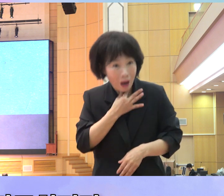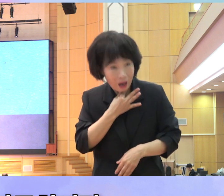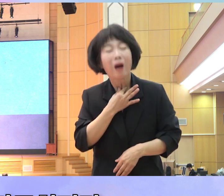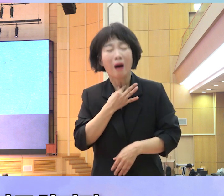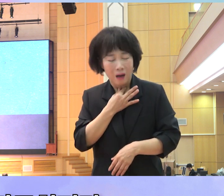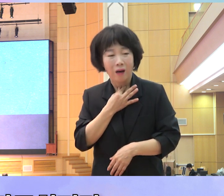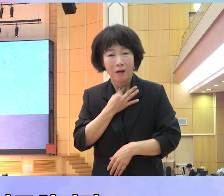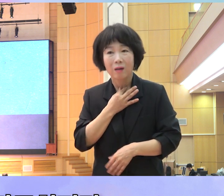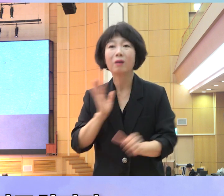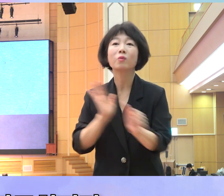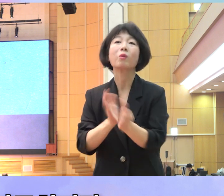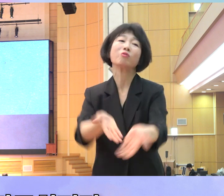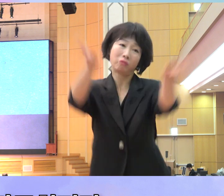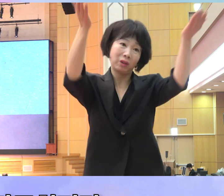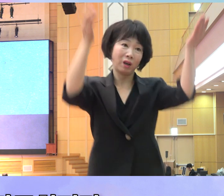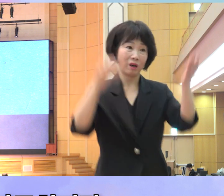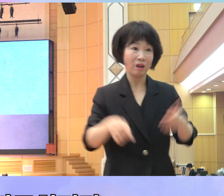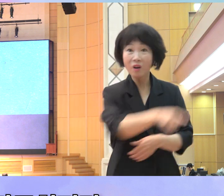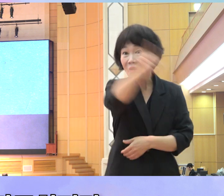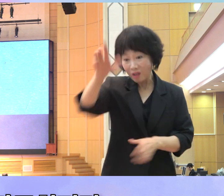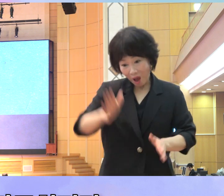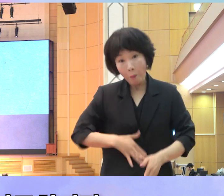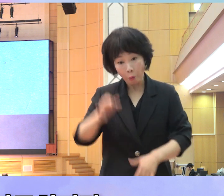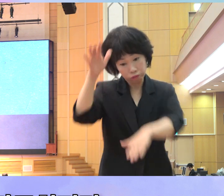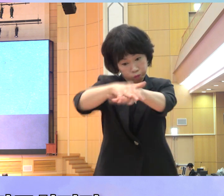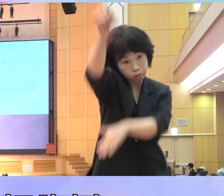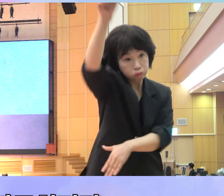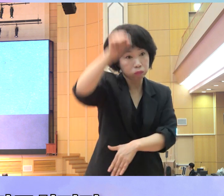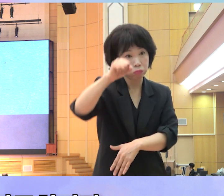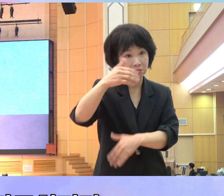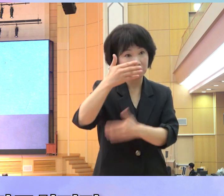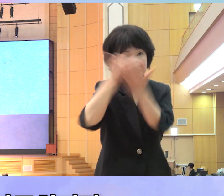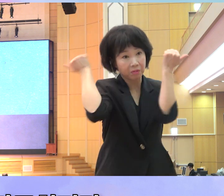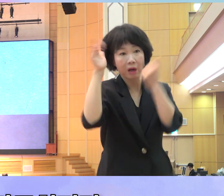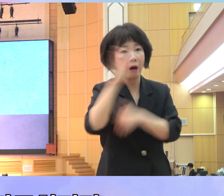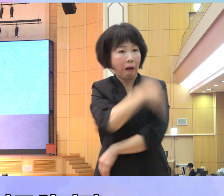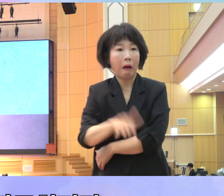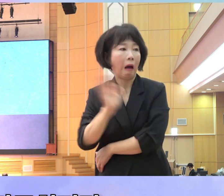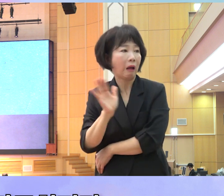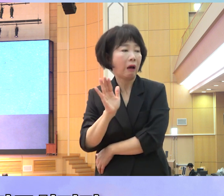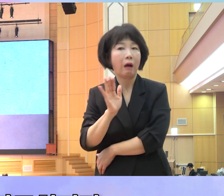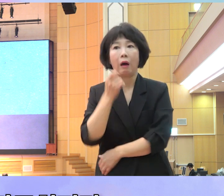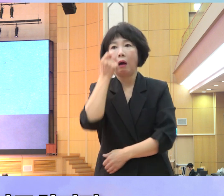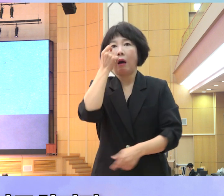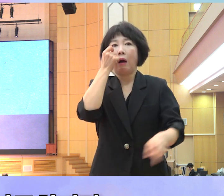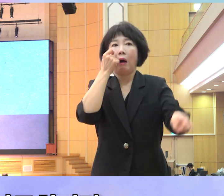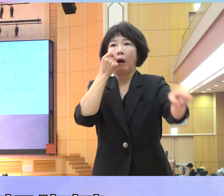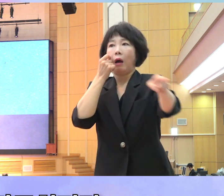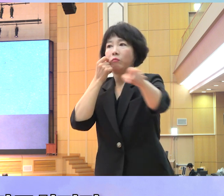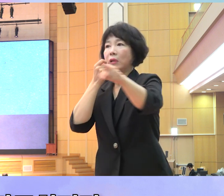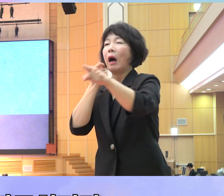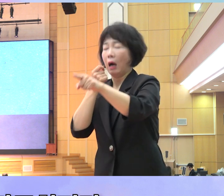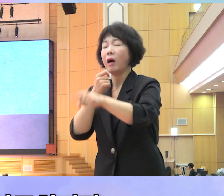나는 내일 모레 죽게 생겼어, 이러지 않으시고 불쌍히 여기사